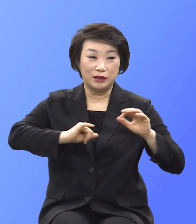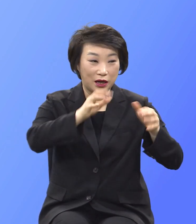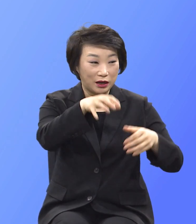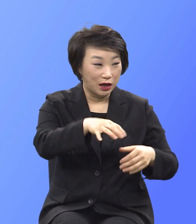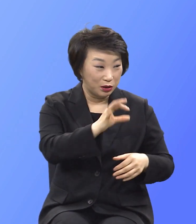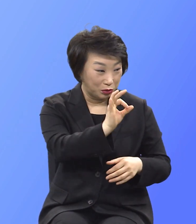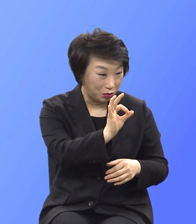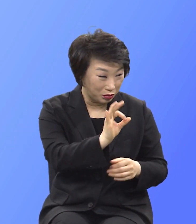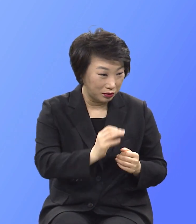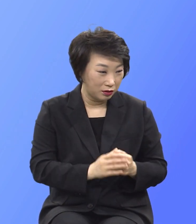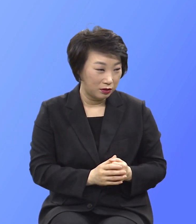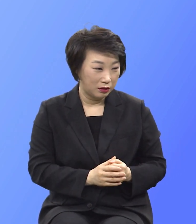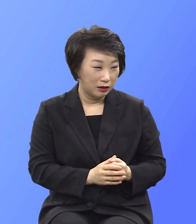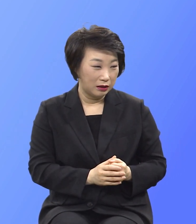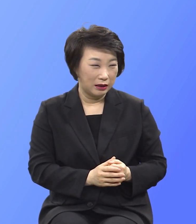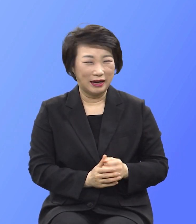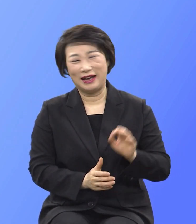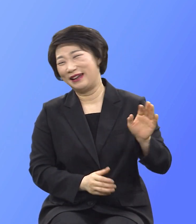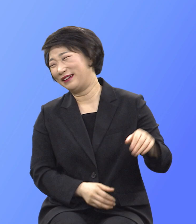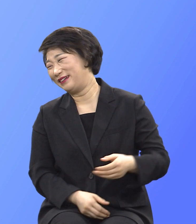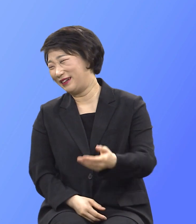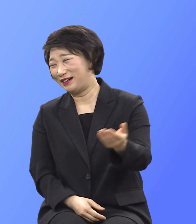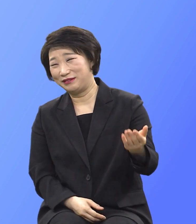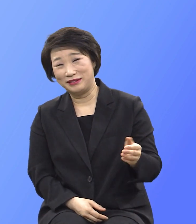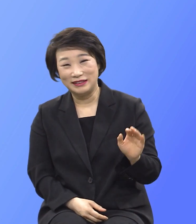세상의 돈, 여러분